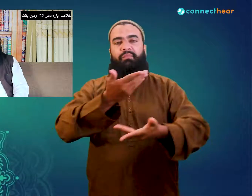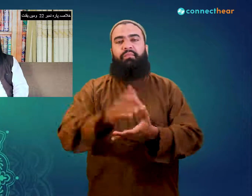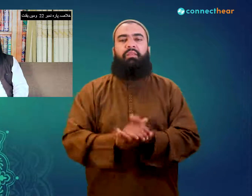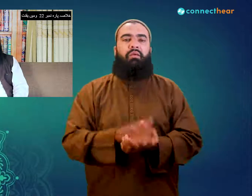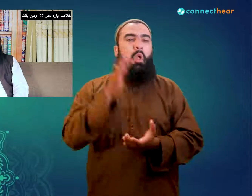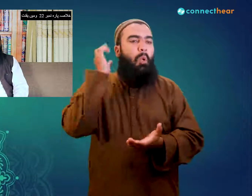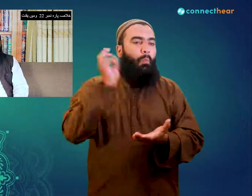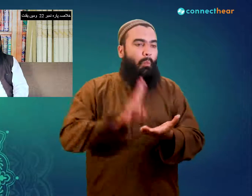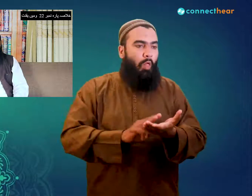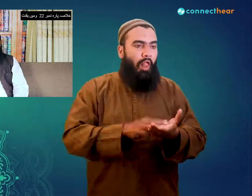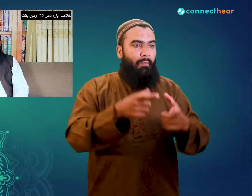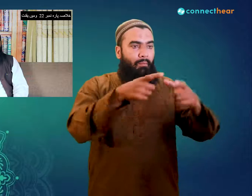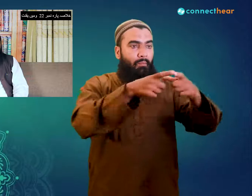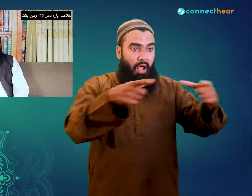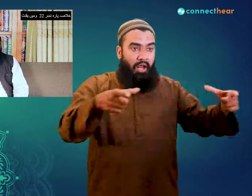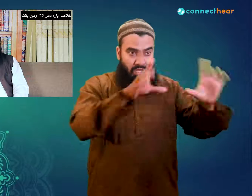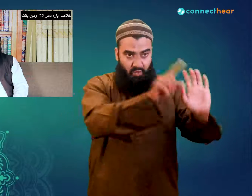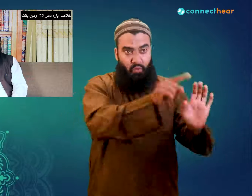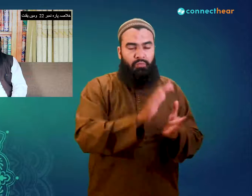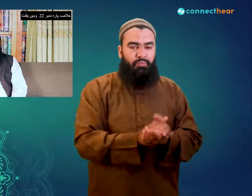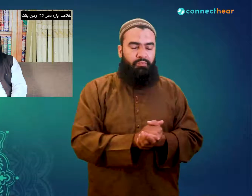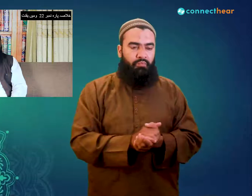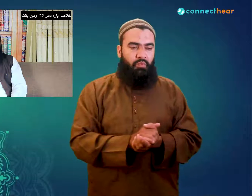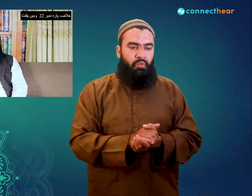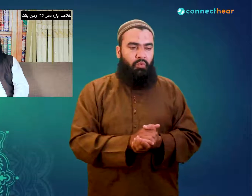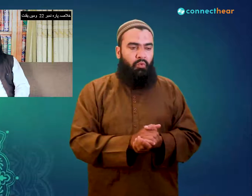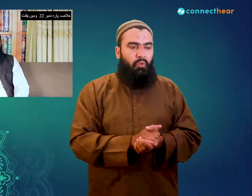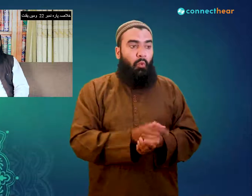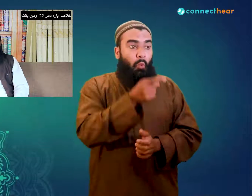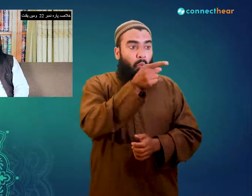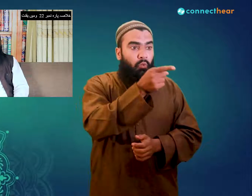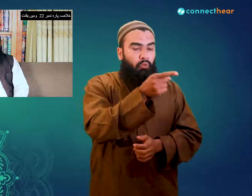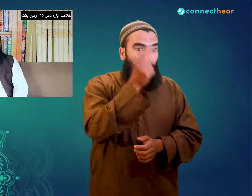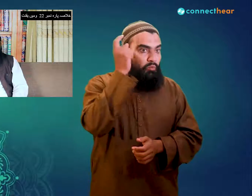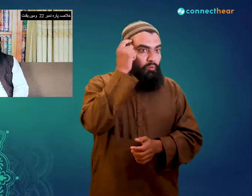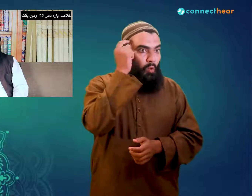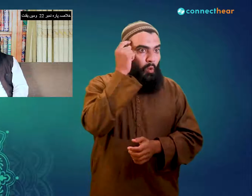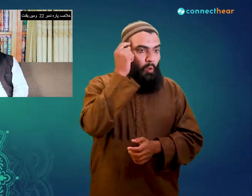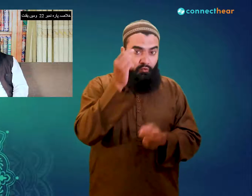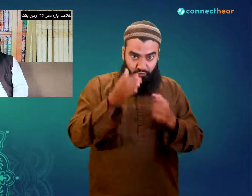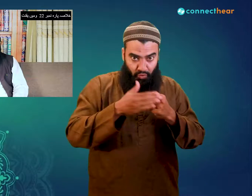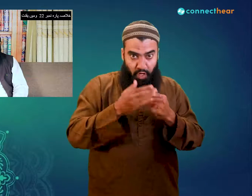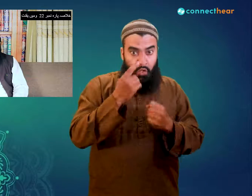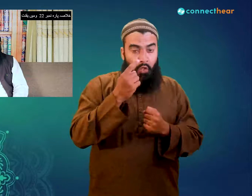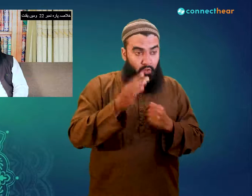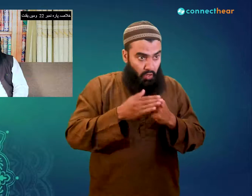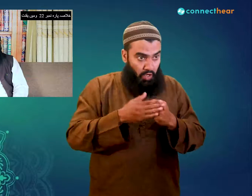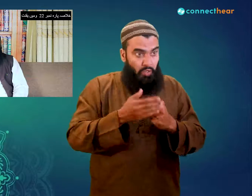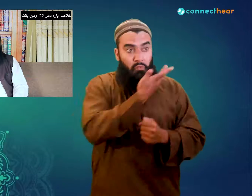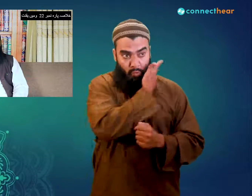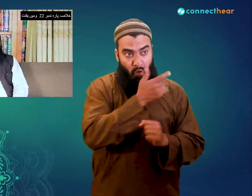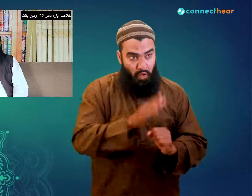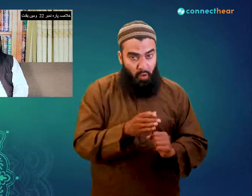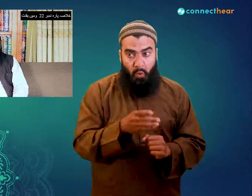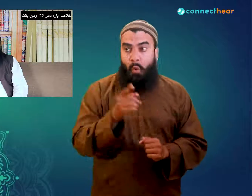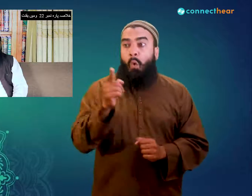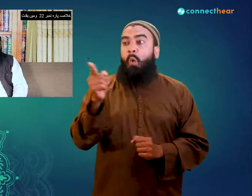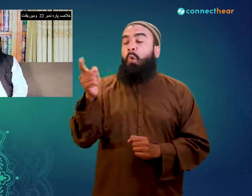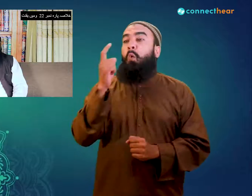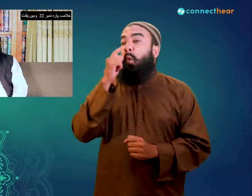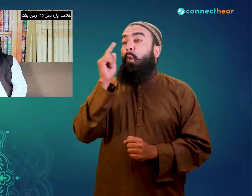اہل ایمان کو خطاب کیا گیا کہ جب وہ کسی مومنہ عورت سے نکاح کر لیں اور ان کے